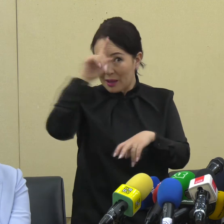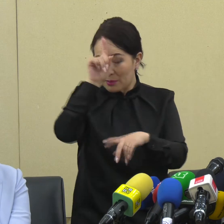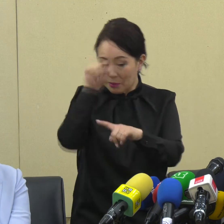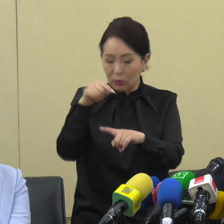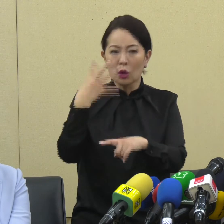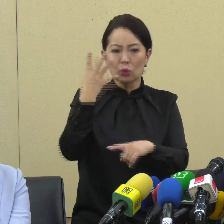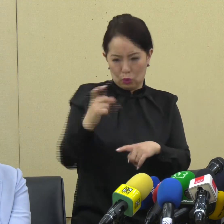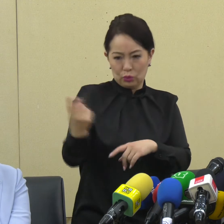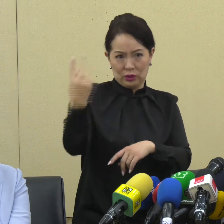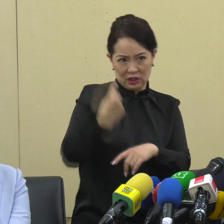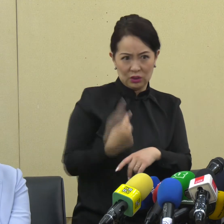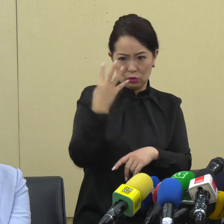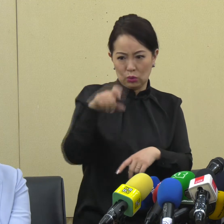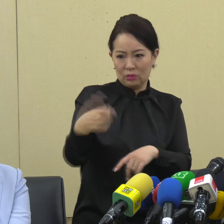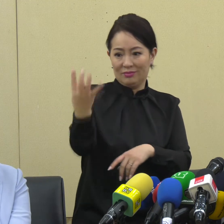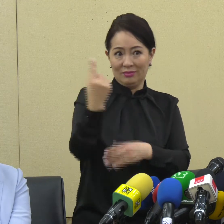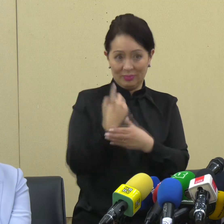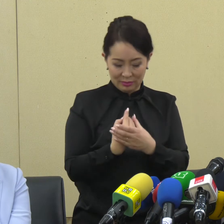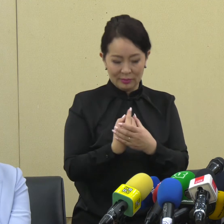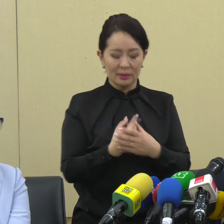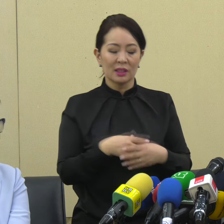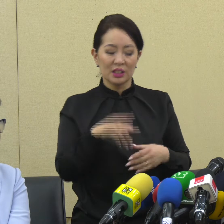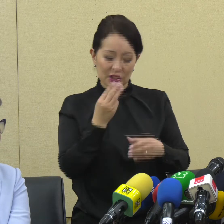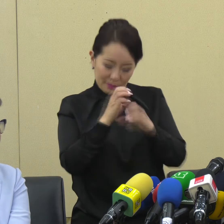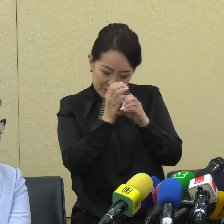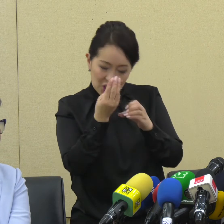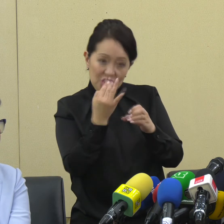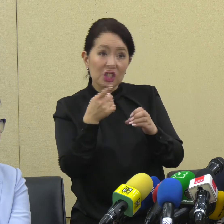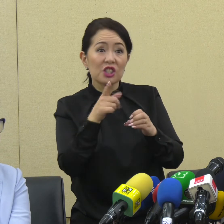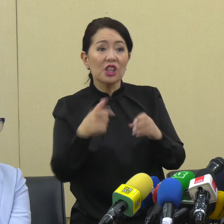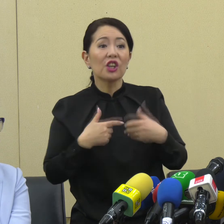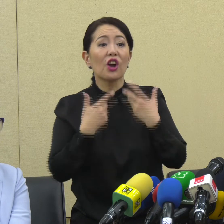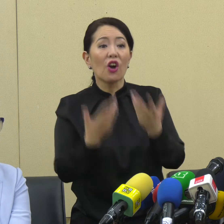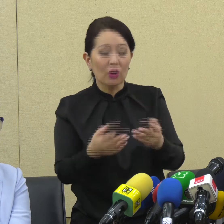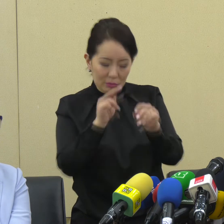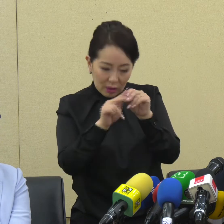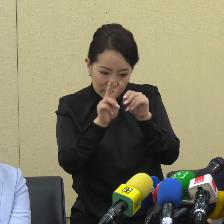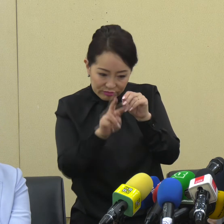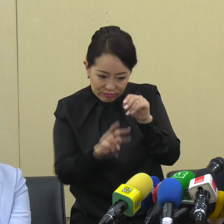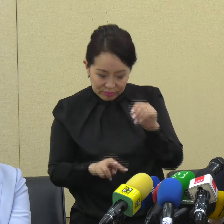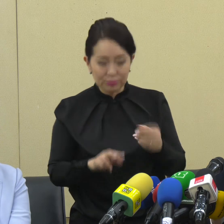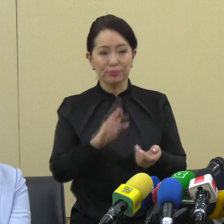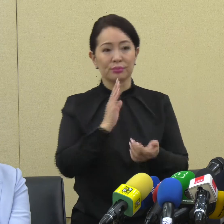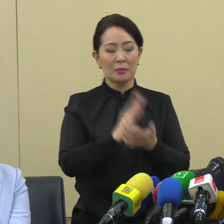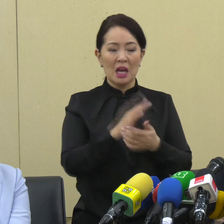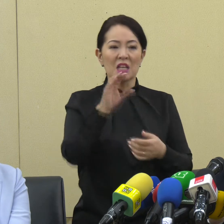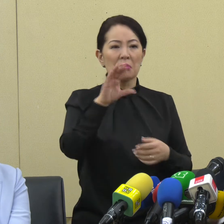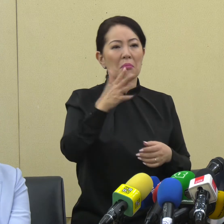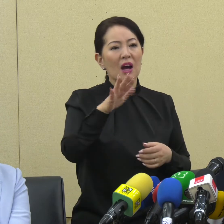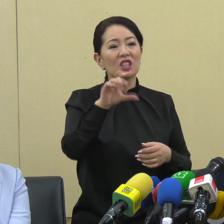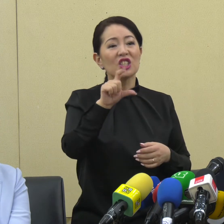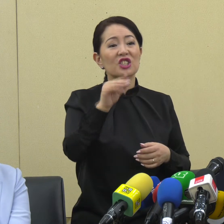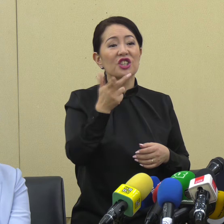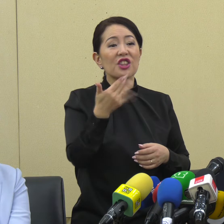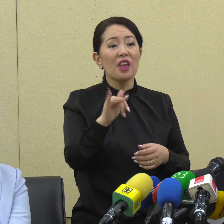ирж одоо юунд шинжилгээ өгч шалгуулж одоо сэжигтэй тохиолдолд